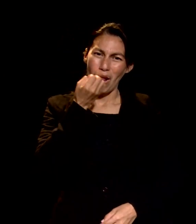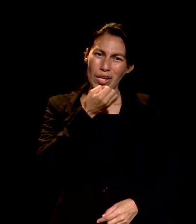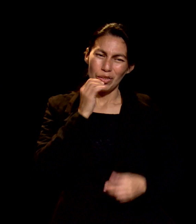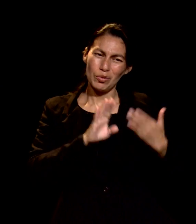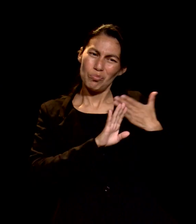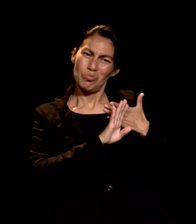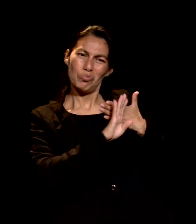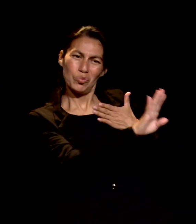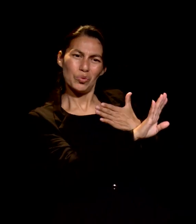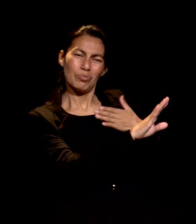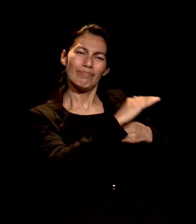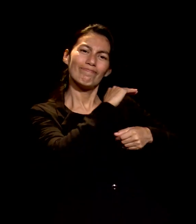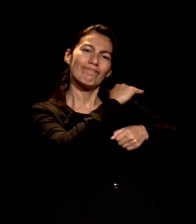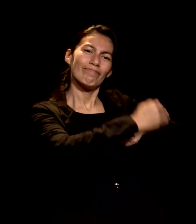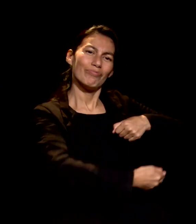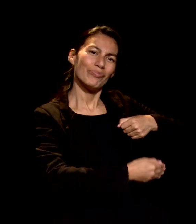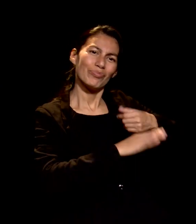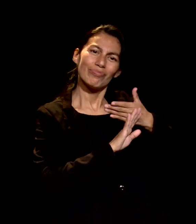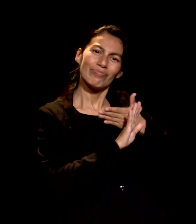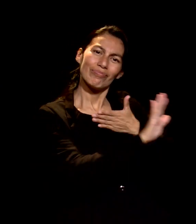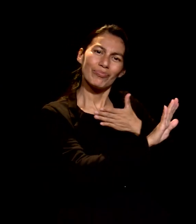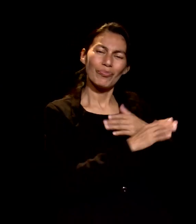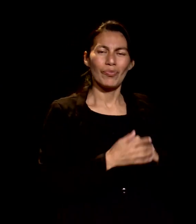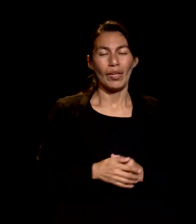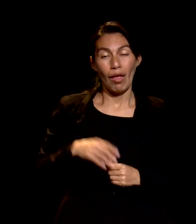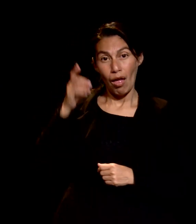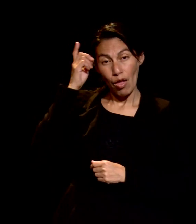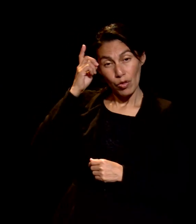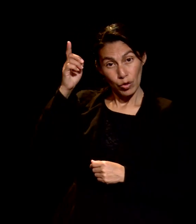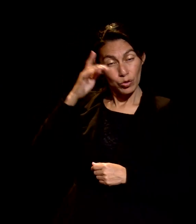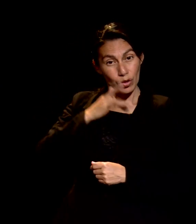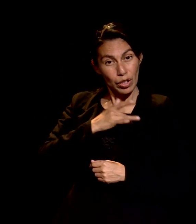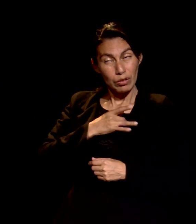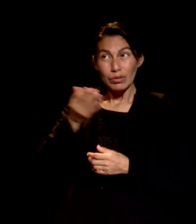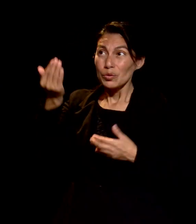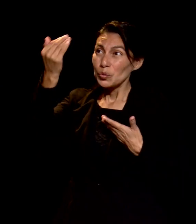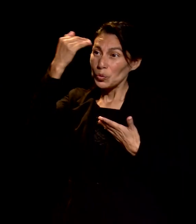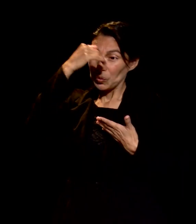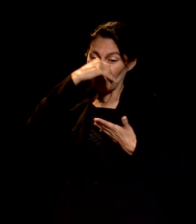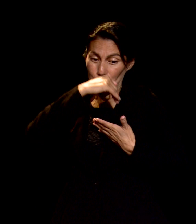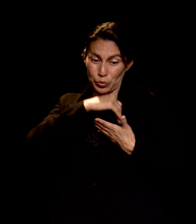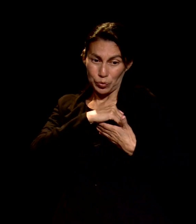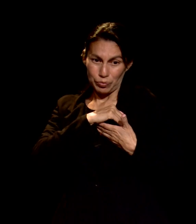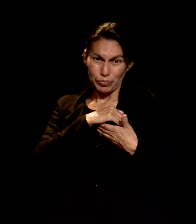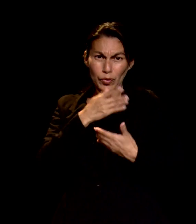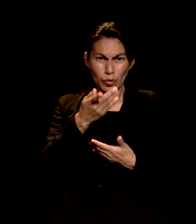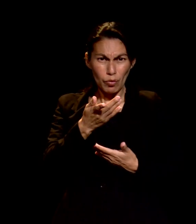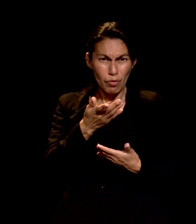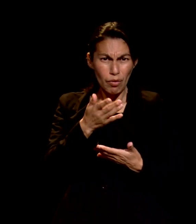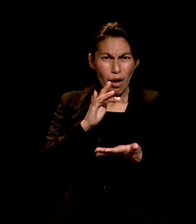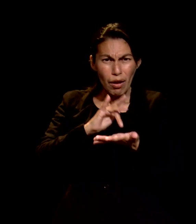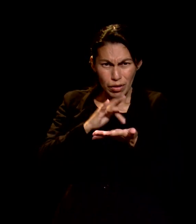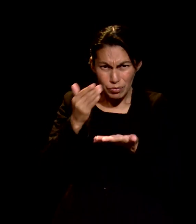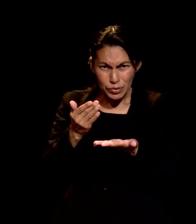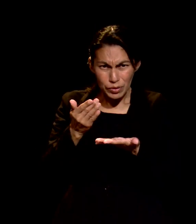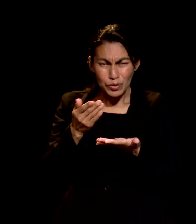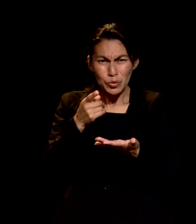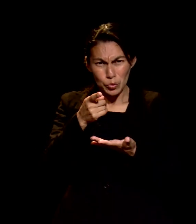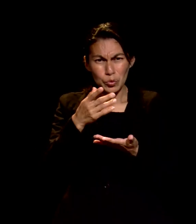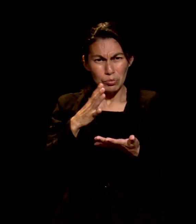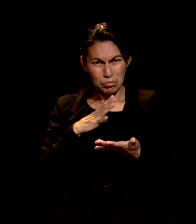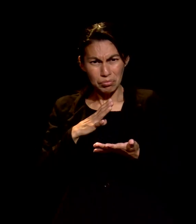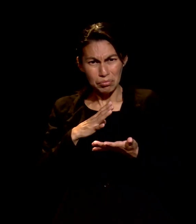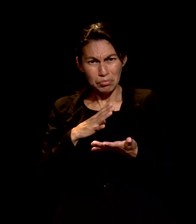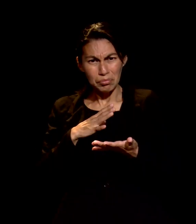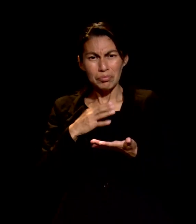oración donde Dios mora en los corazones. Pedimos que envíen sus agradecimientos